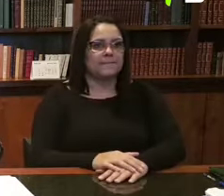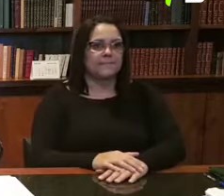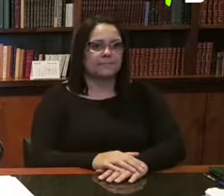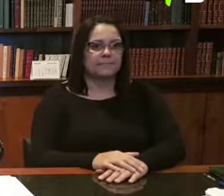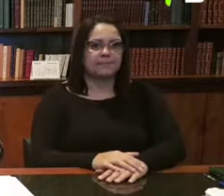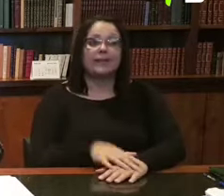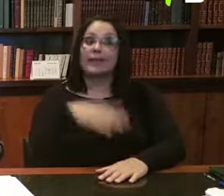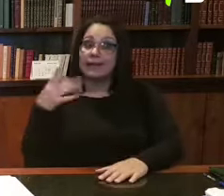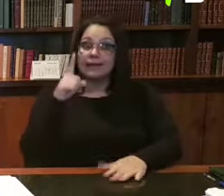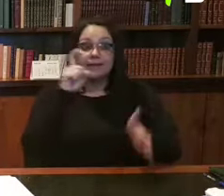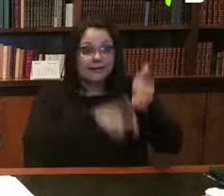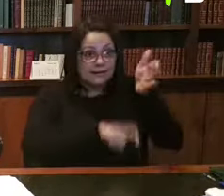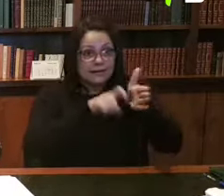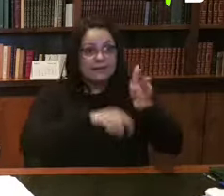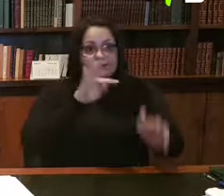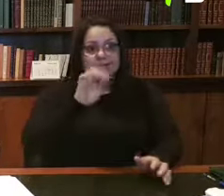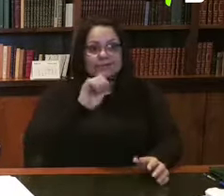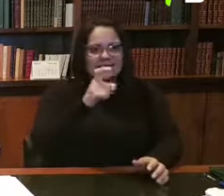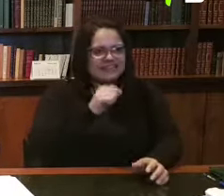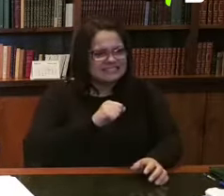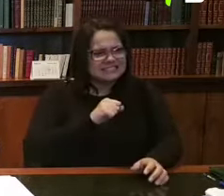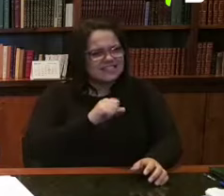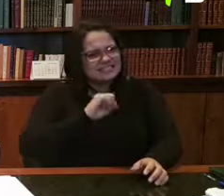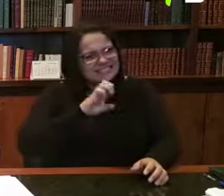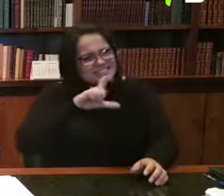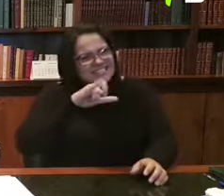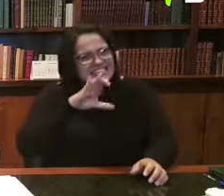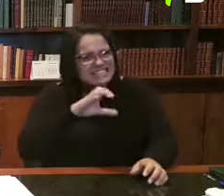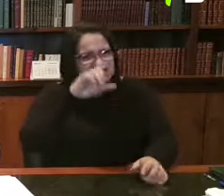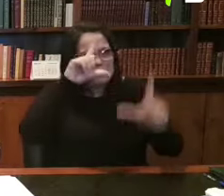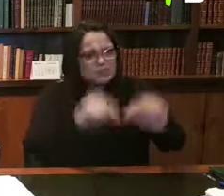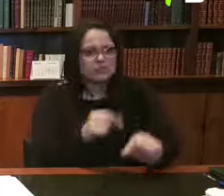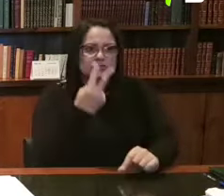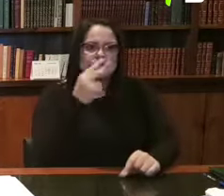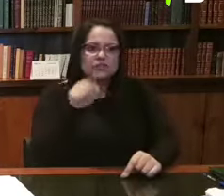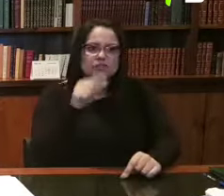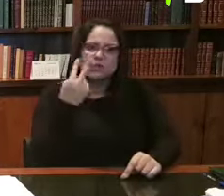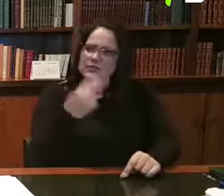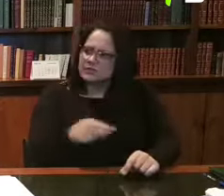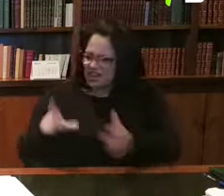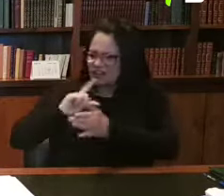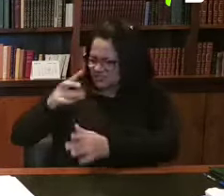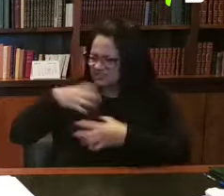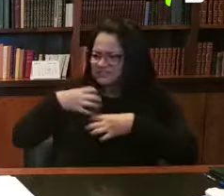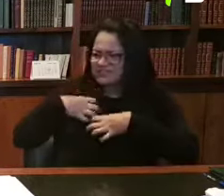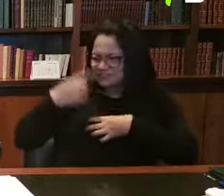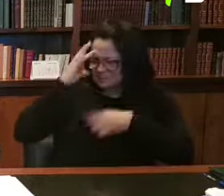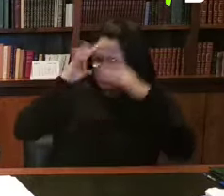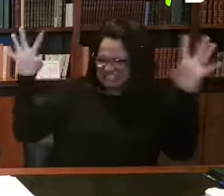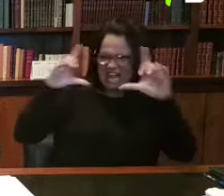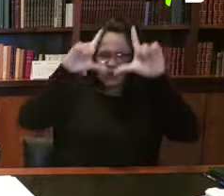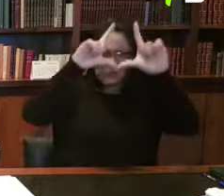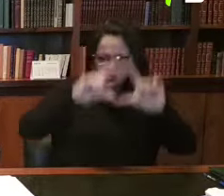taxa selic baixou eu acho que nem você imaginava lá atrás policial jogadores assumir o governo só se